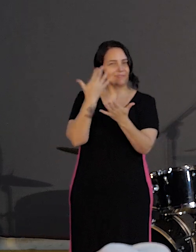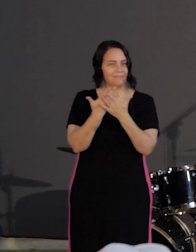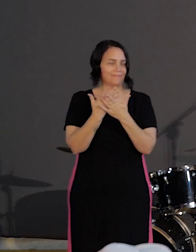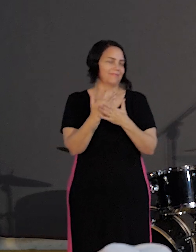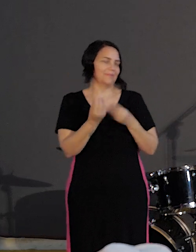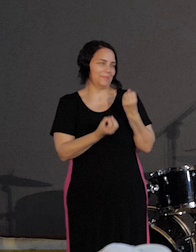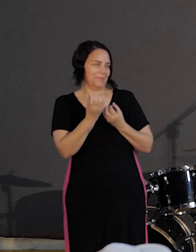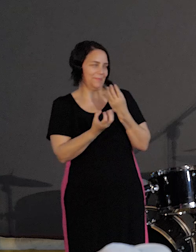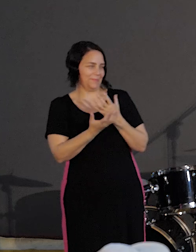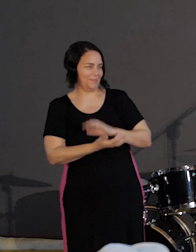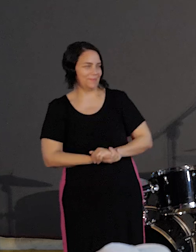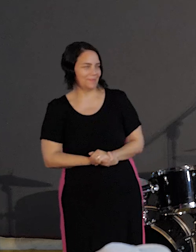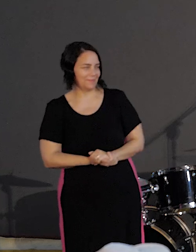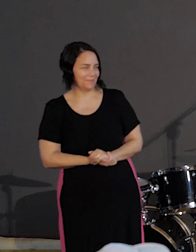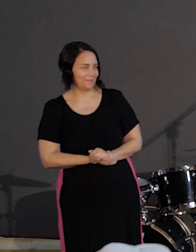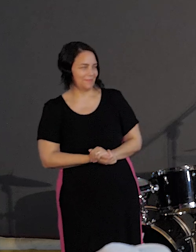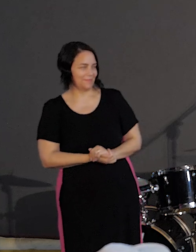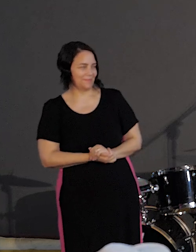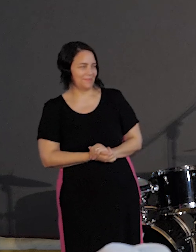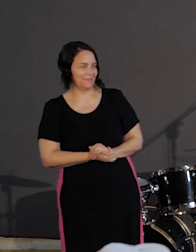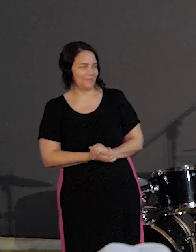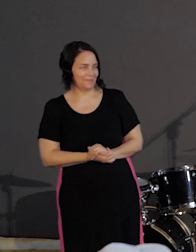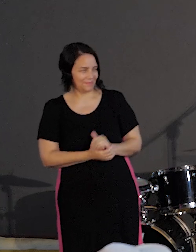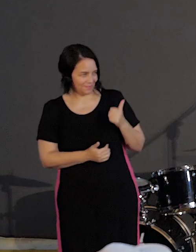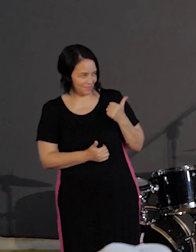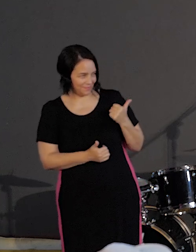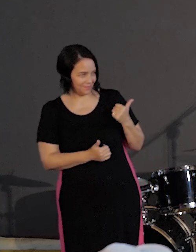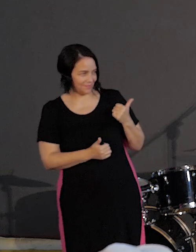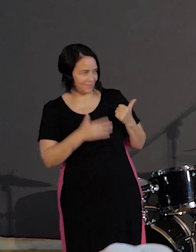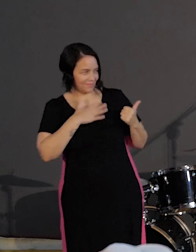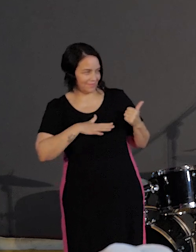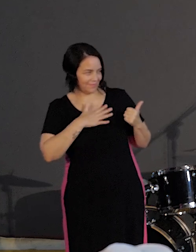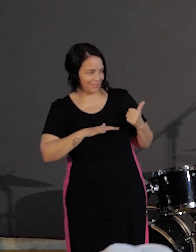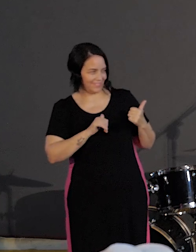esses assuntos aí mais avançados. Tá tranquilo, Oscar?